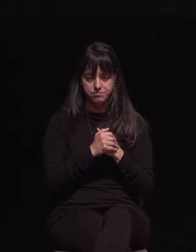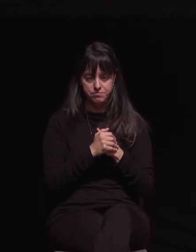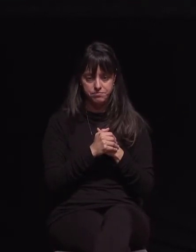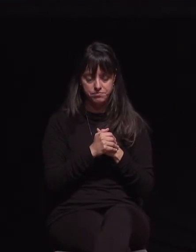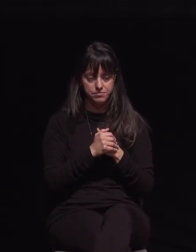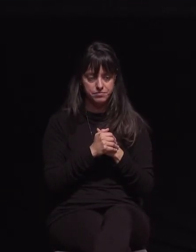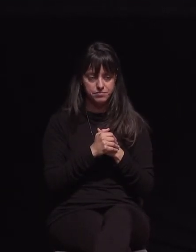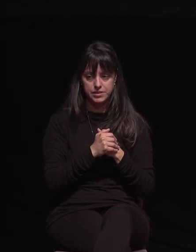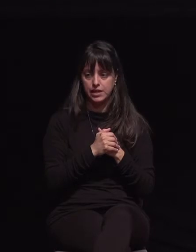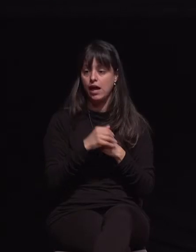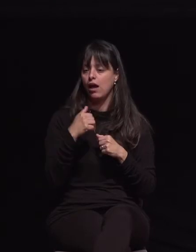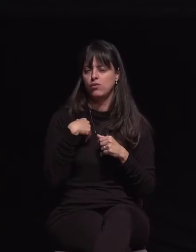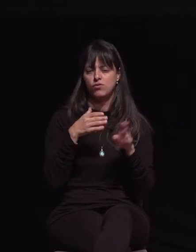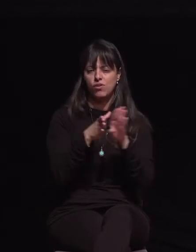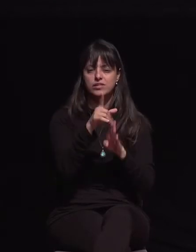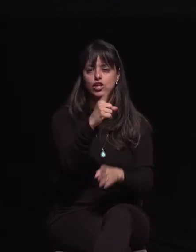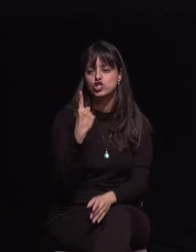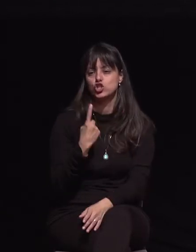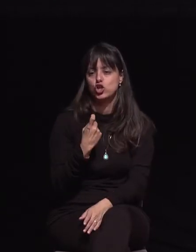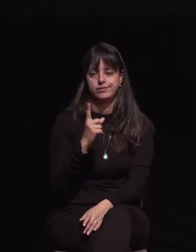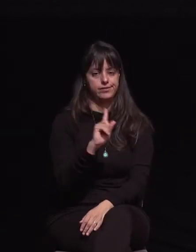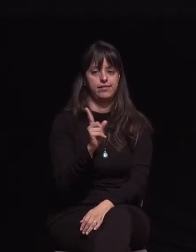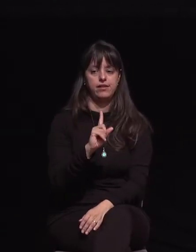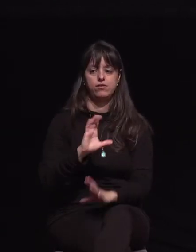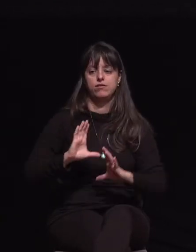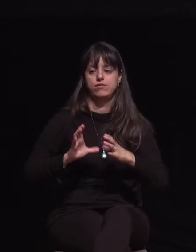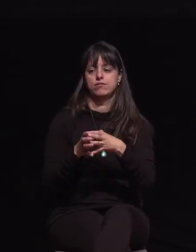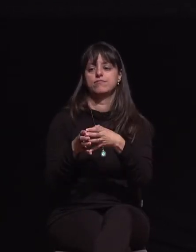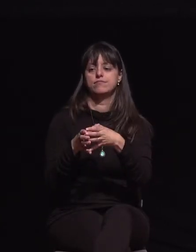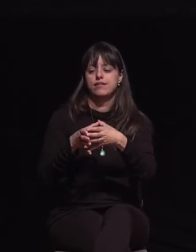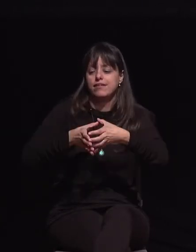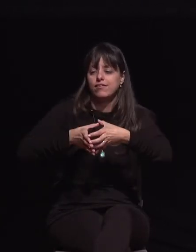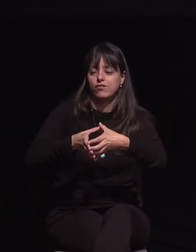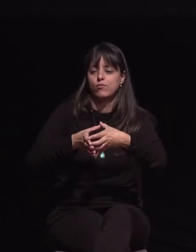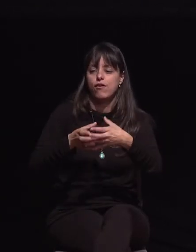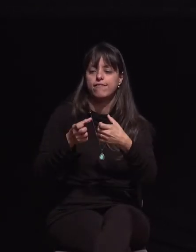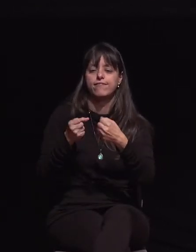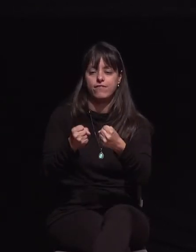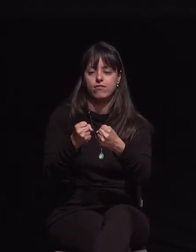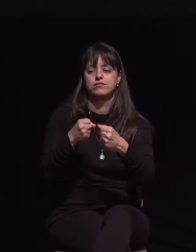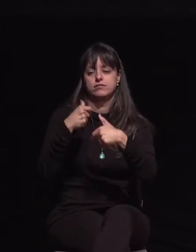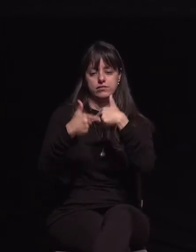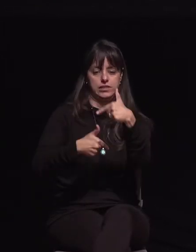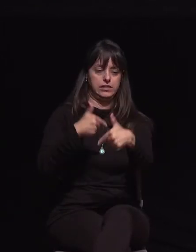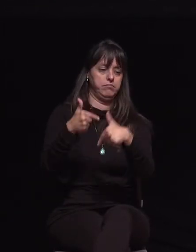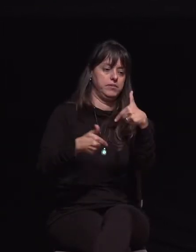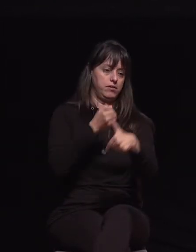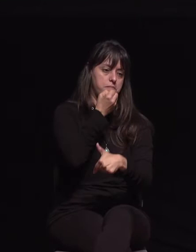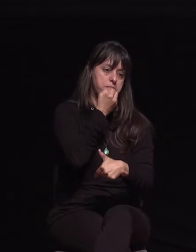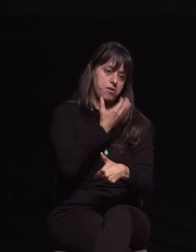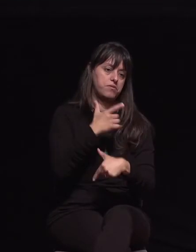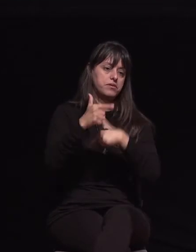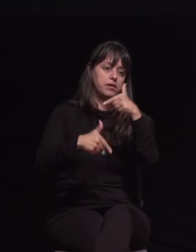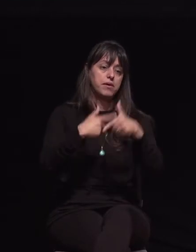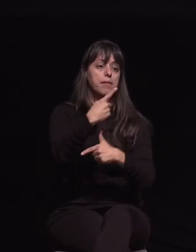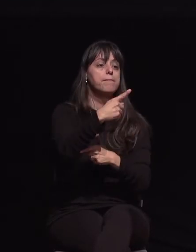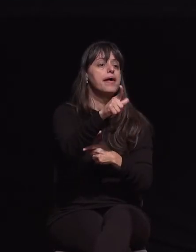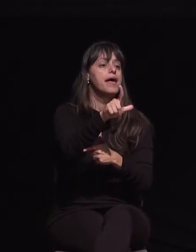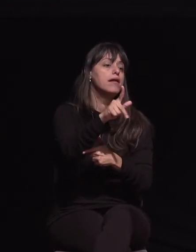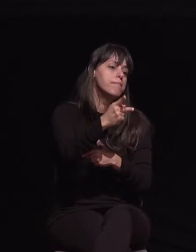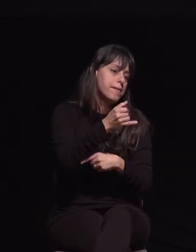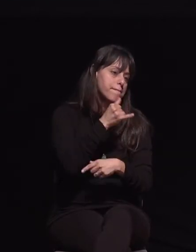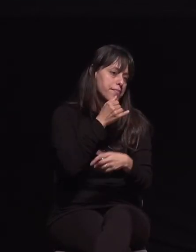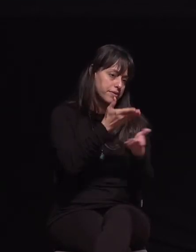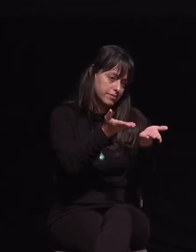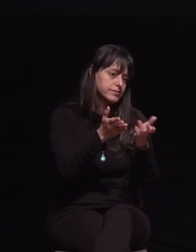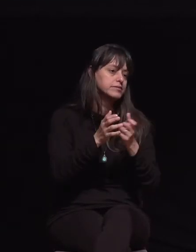a fazer sozinha, não, sabe? Vamos fazer coletivamente, que é esse trabalho que a gente faz das PLPs, por exemplo,